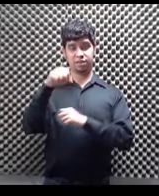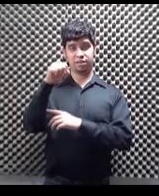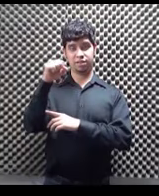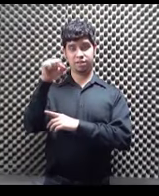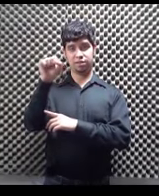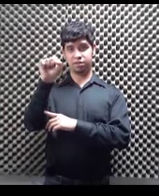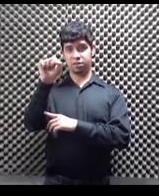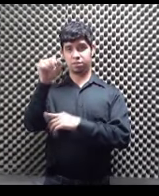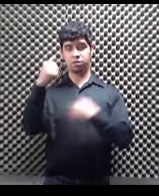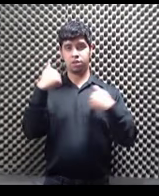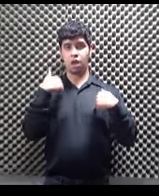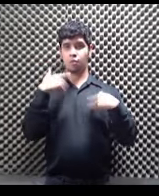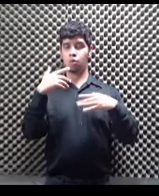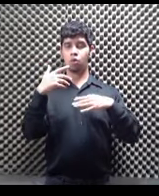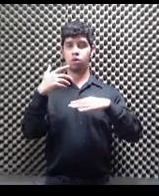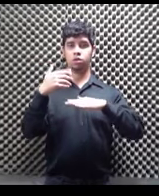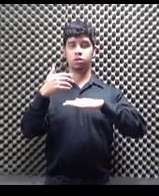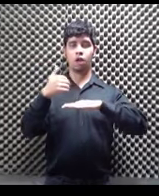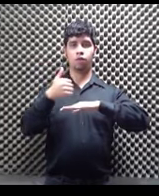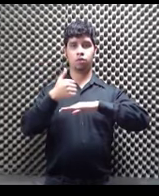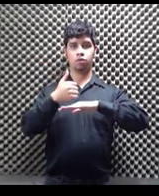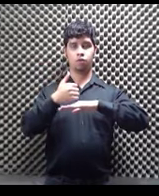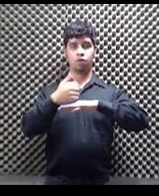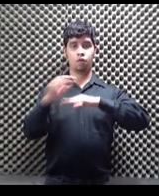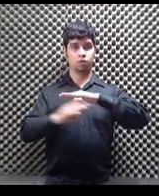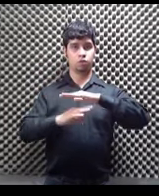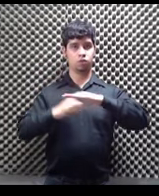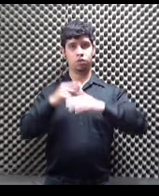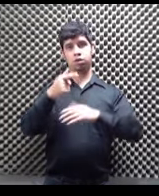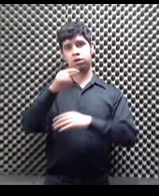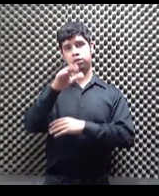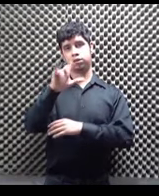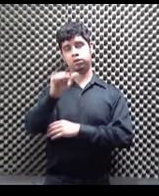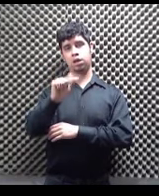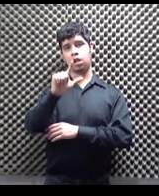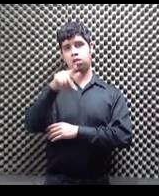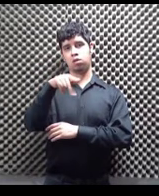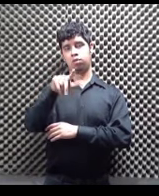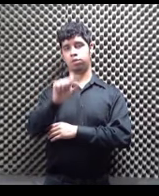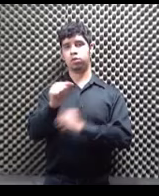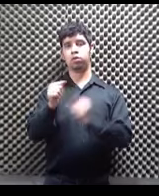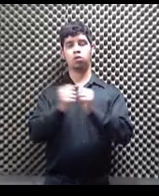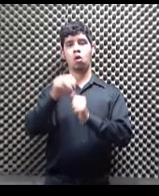Este sábado tenemos en la fundación a García López, el cantautor, con Mikey Rivera.